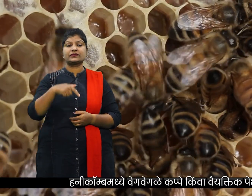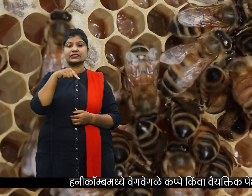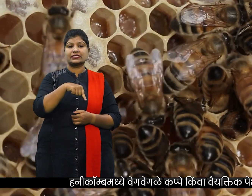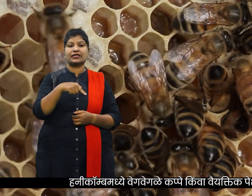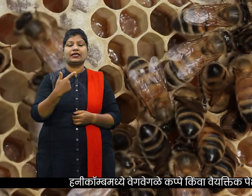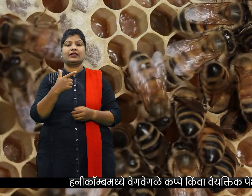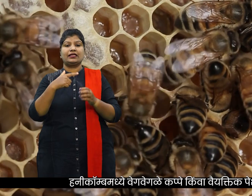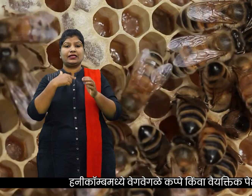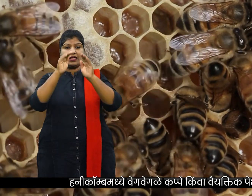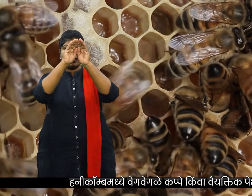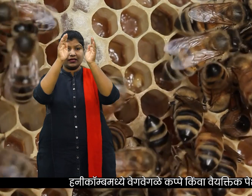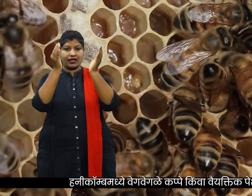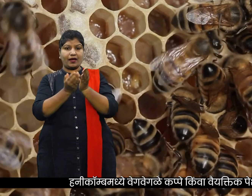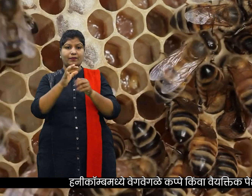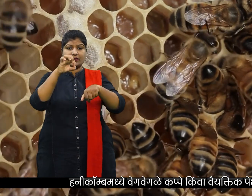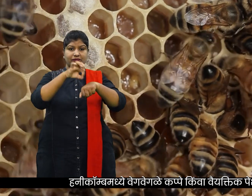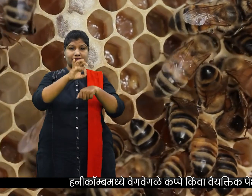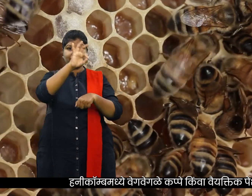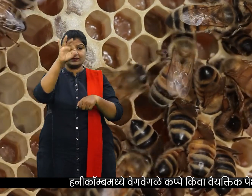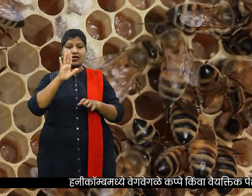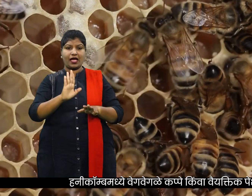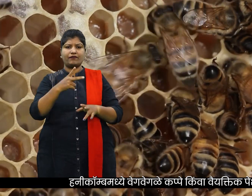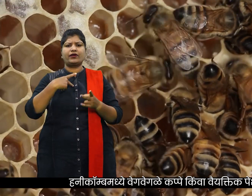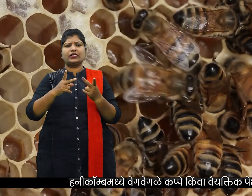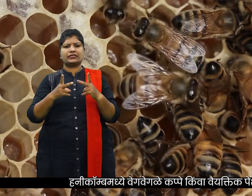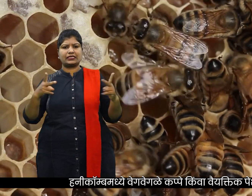हनीकॉम्बमध्ये वेगवेगळे कप्पे किंवा वैयक्तिक पेशी असतात.